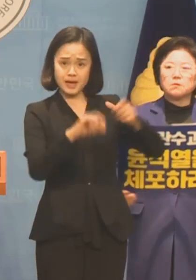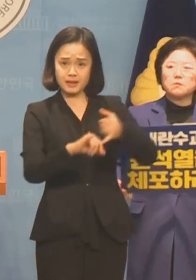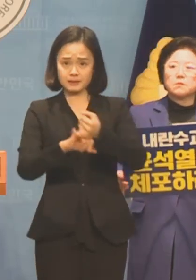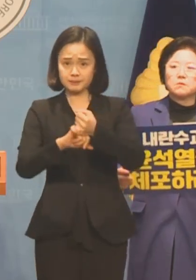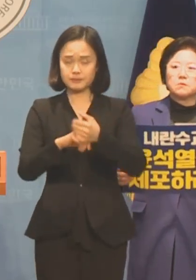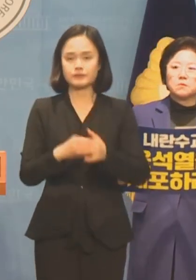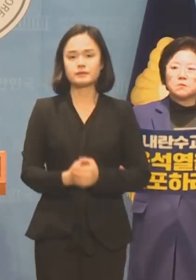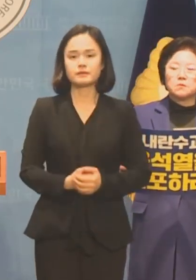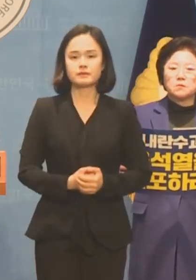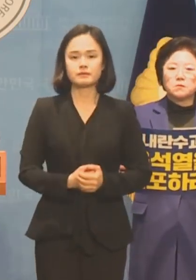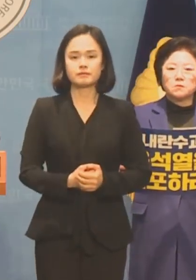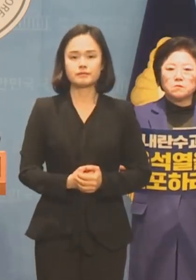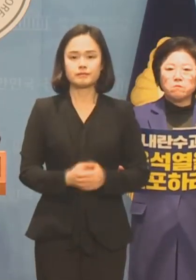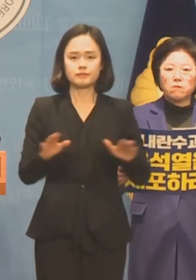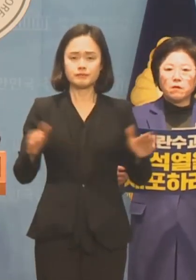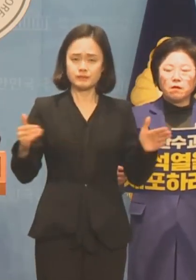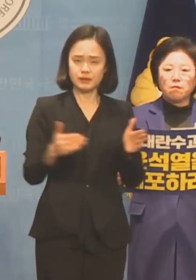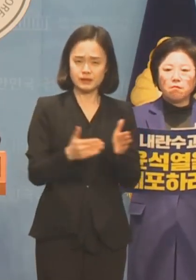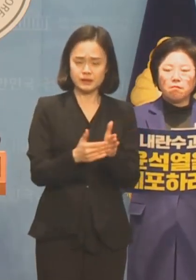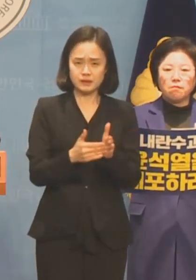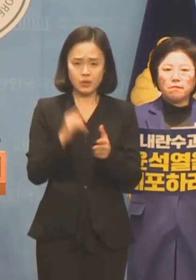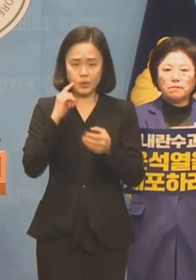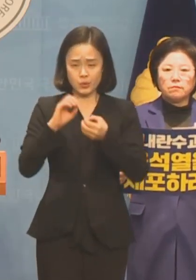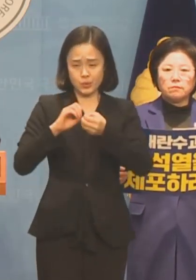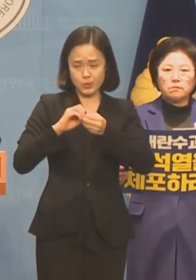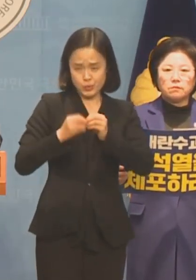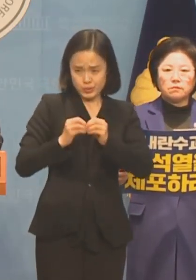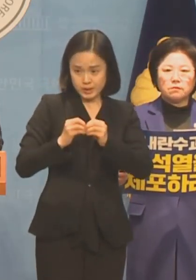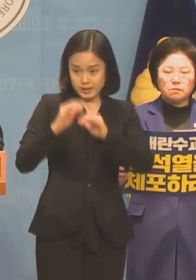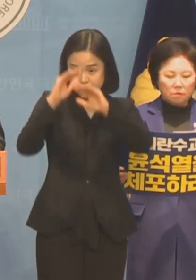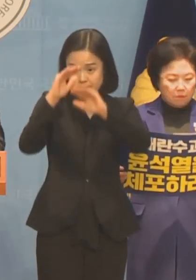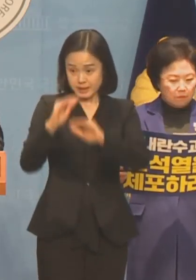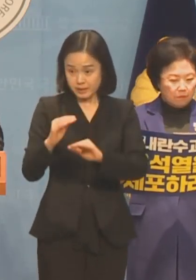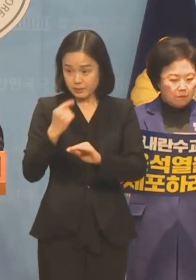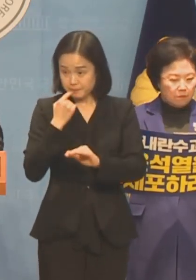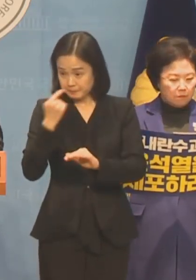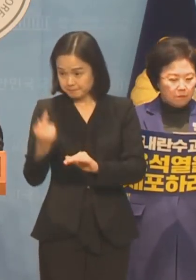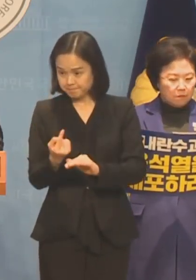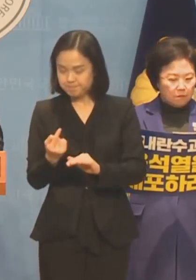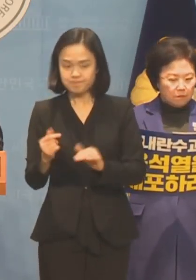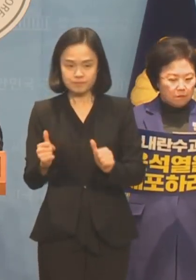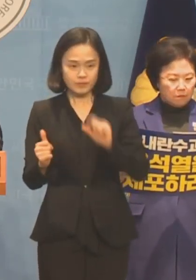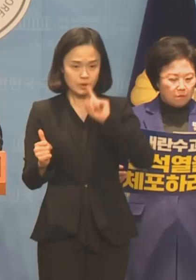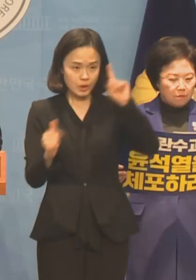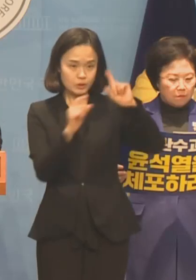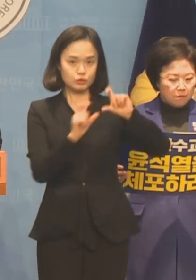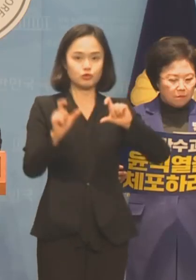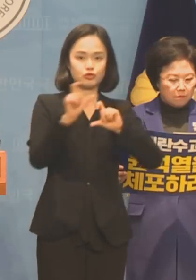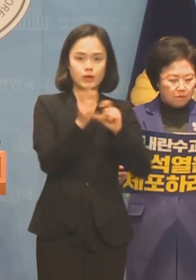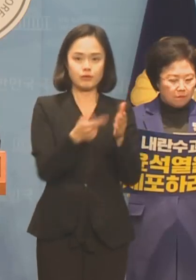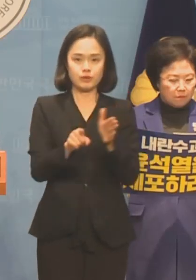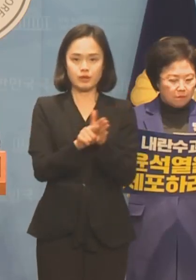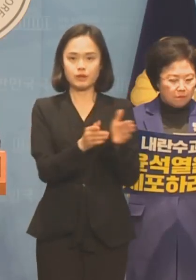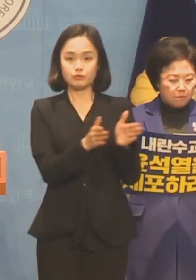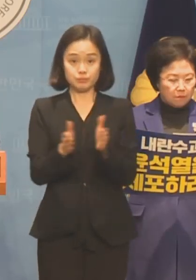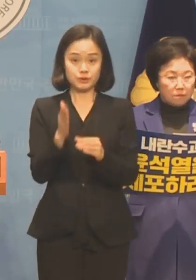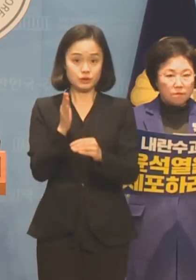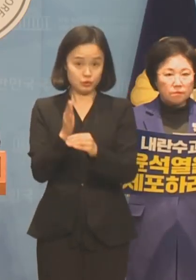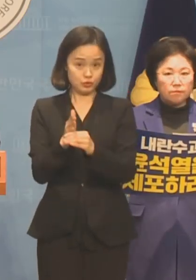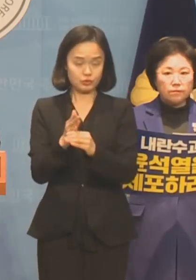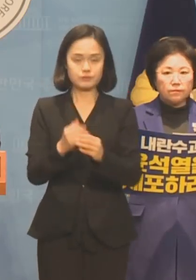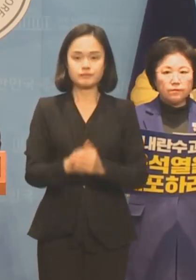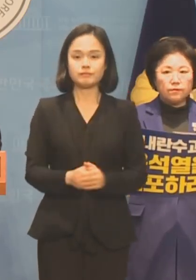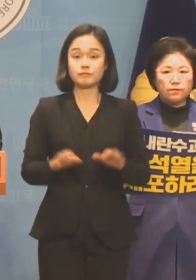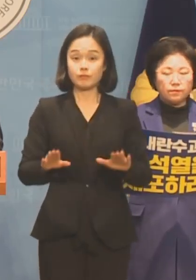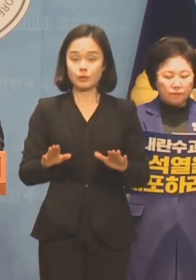제보와 조작된 내용을 가지고서 추가적인 고발을 진행하기 위해 준비하고 있는 상태입니다. 오늘은